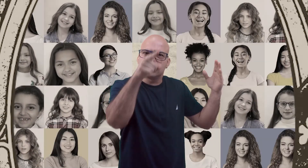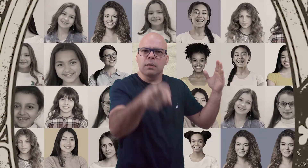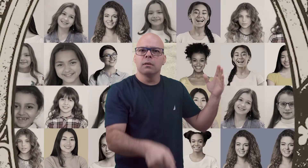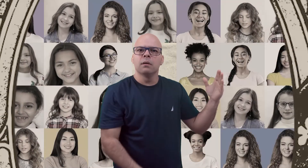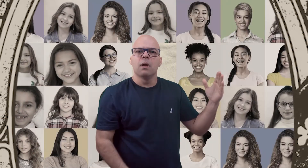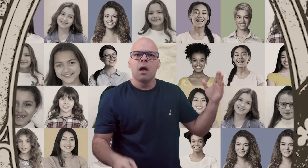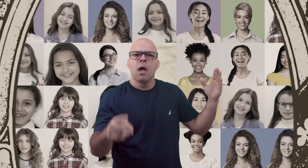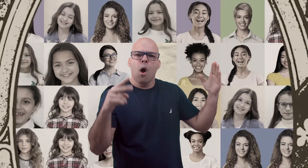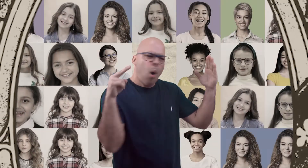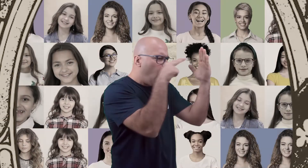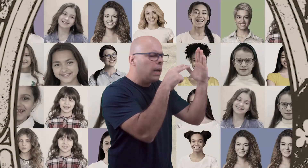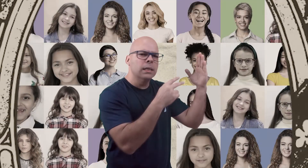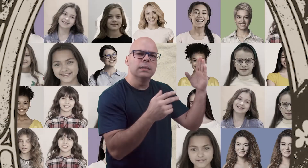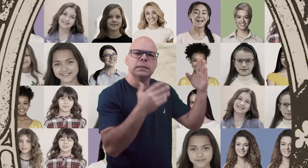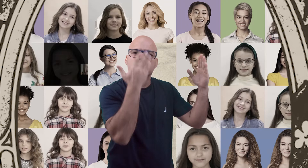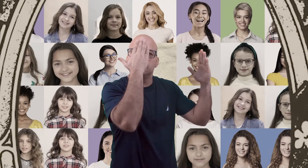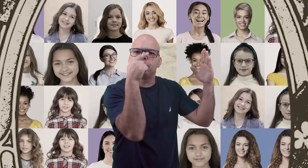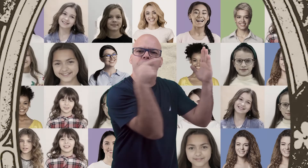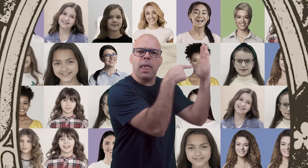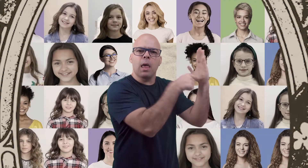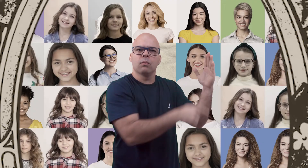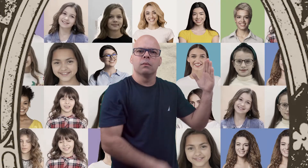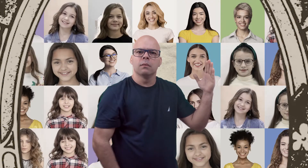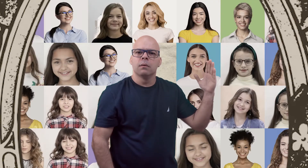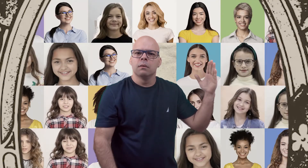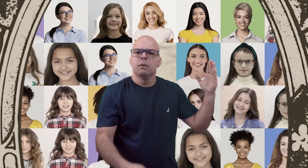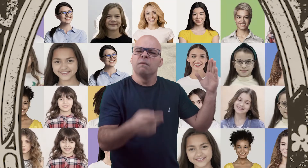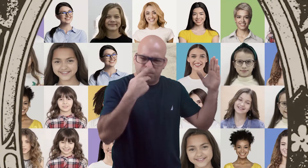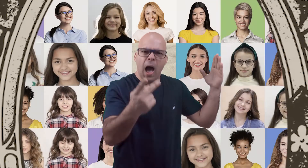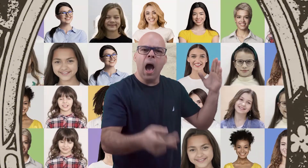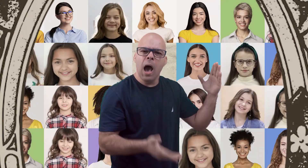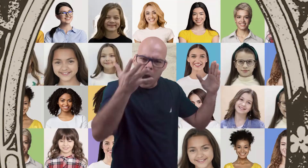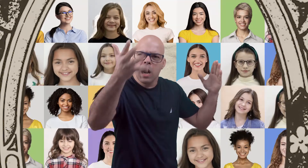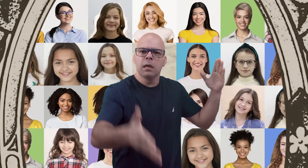Você mesma que está assistindo, olhe-se no espelho, olhe para ele e diga: